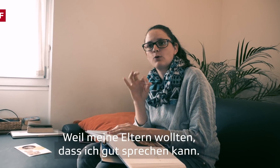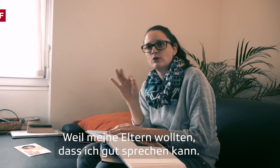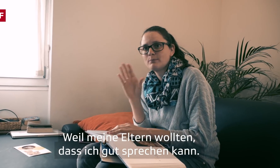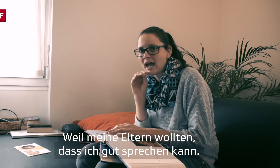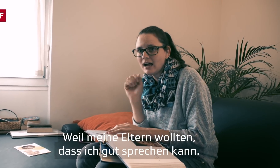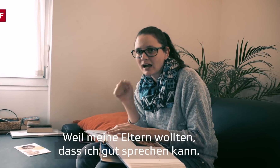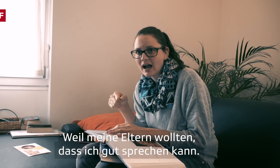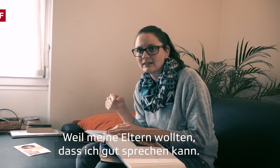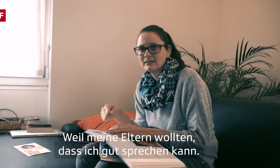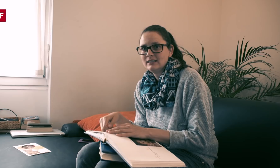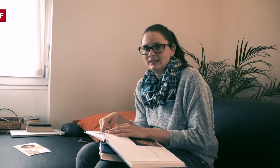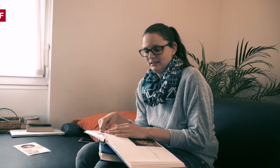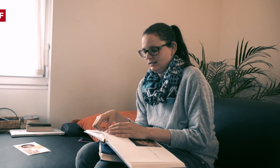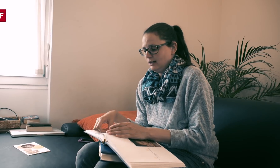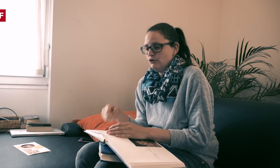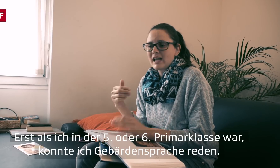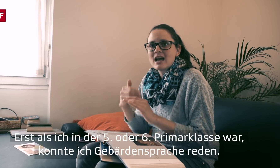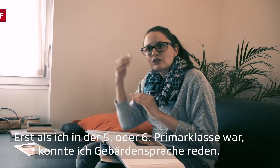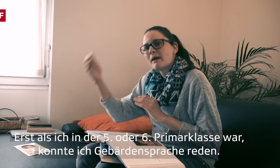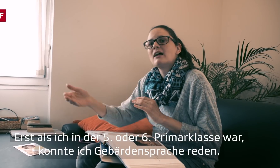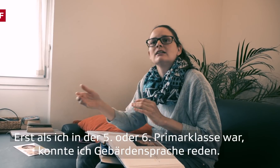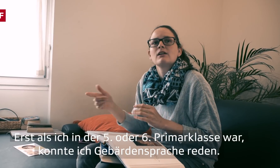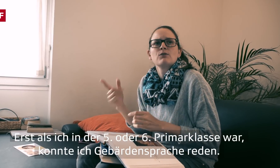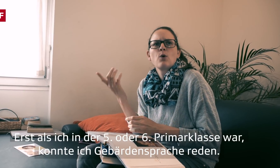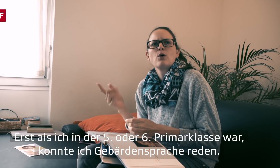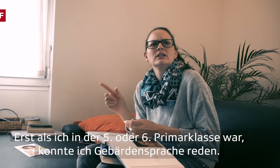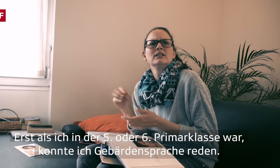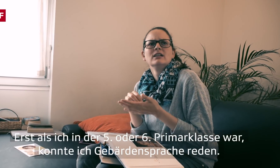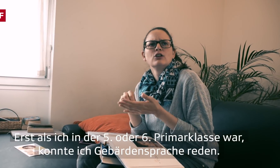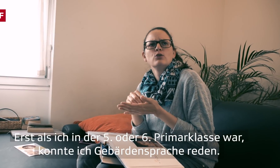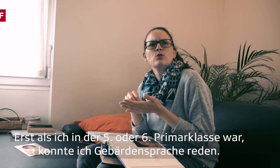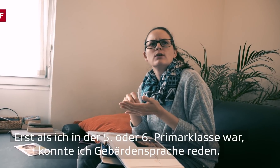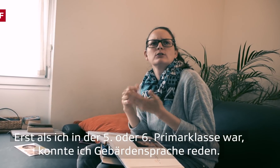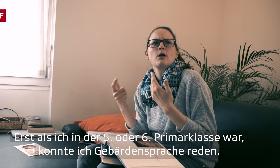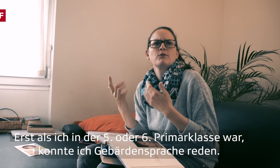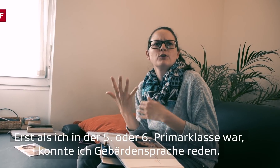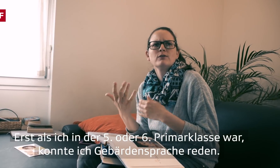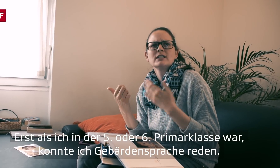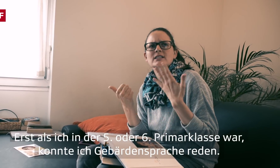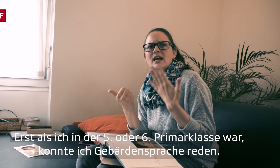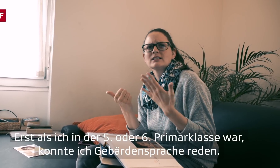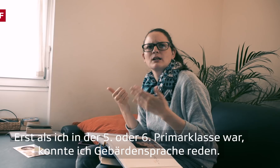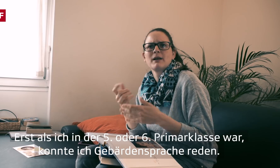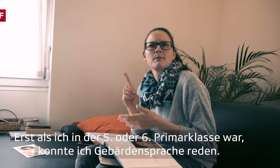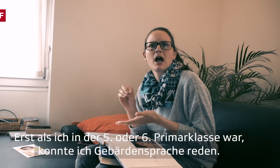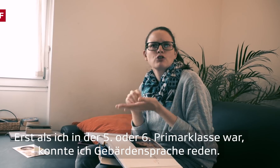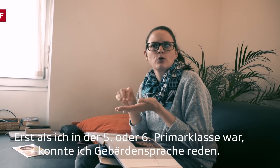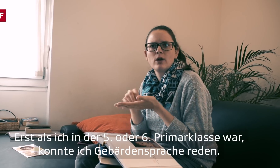gut sprechen kann. Erst später, wo in der Schule, ich glaube 50, 60 Primarschule